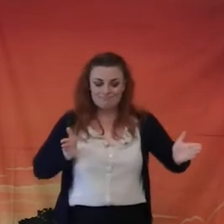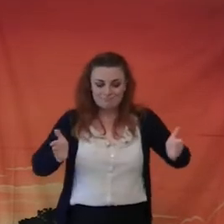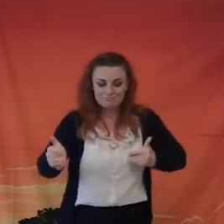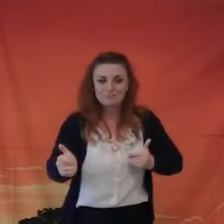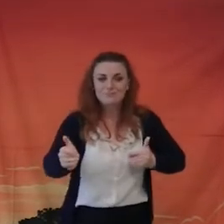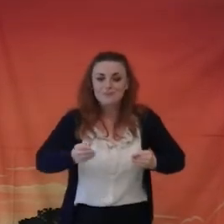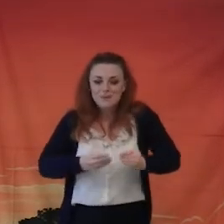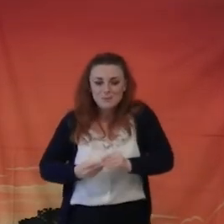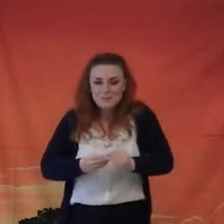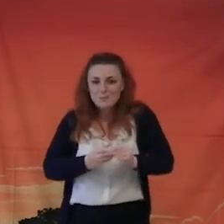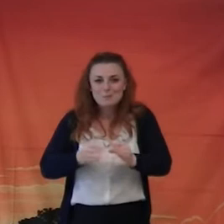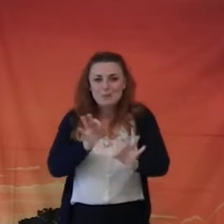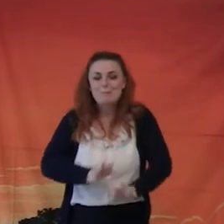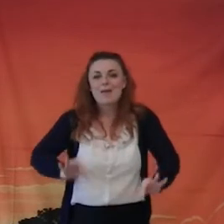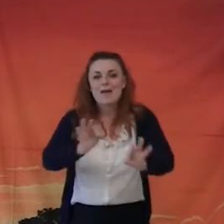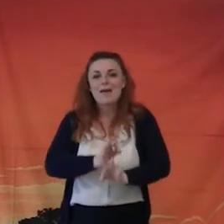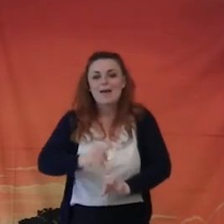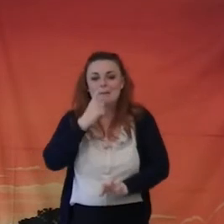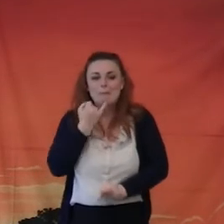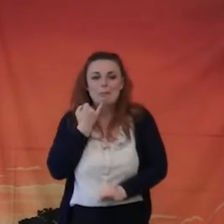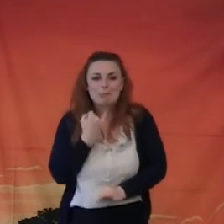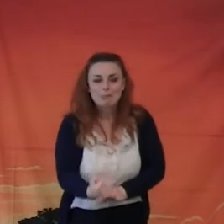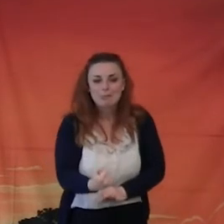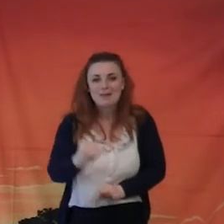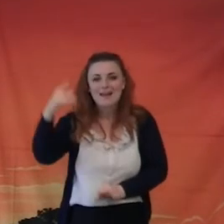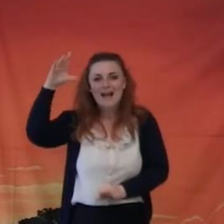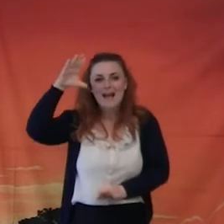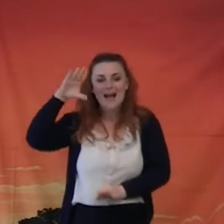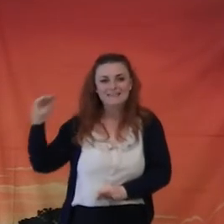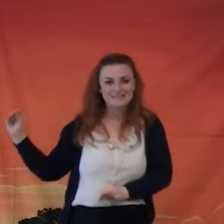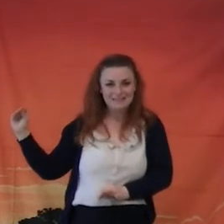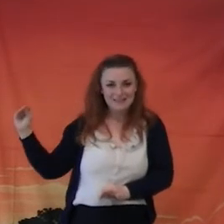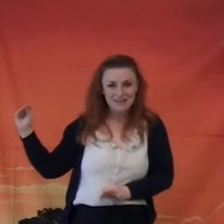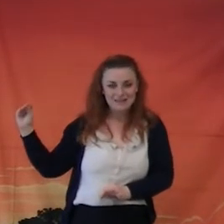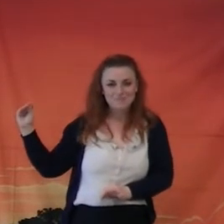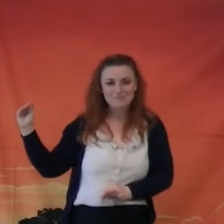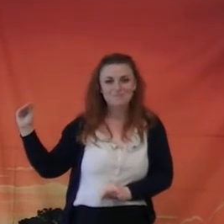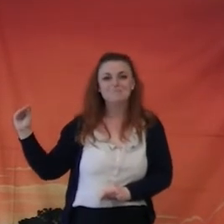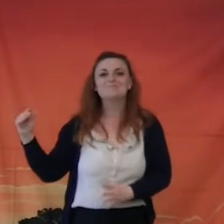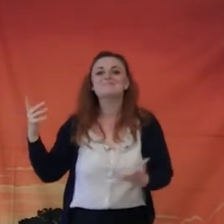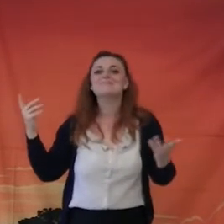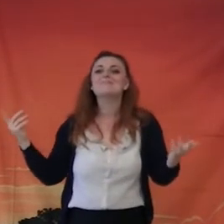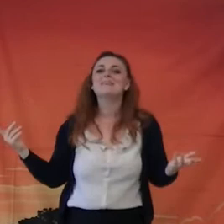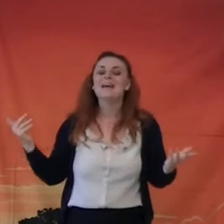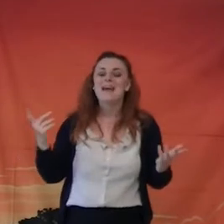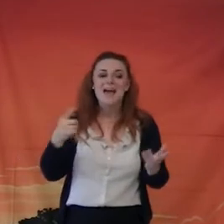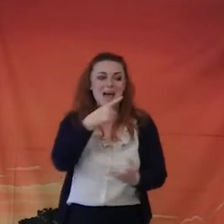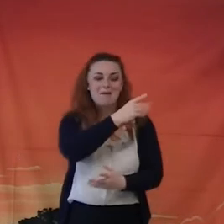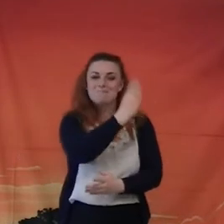asilo. E Bernardino è venuto anche a dipingere, a aiutarci a